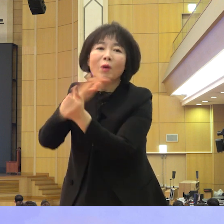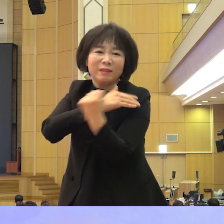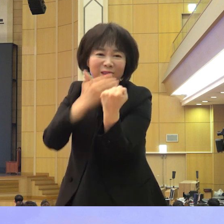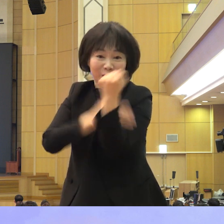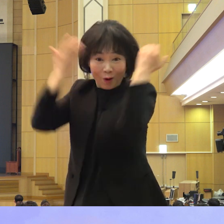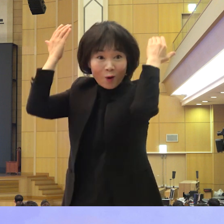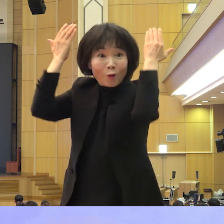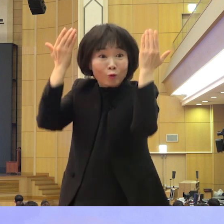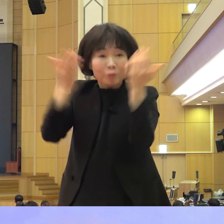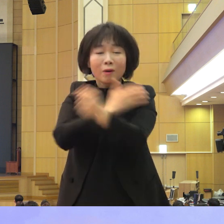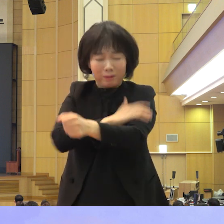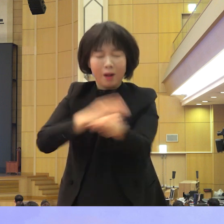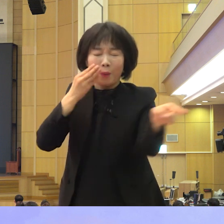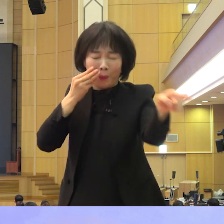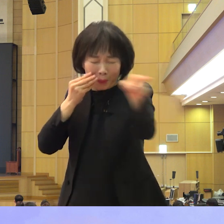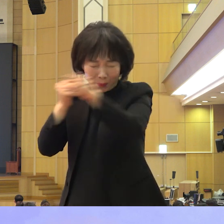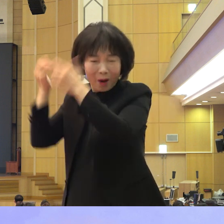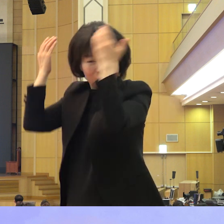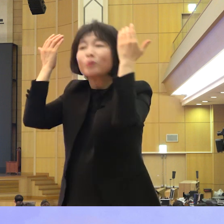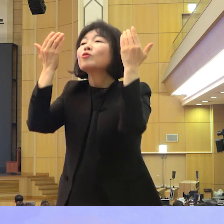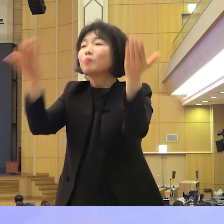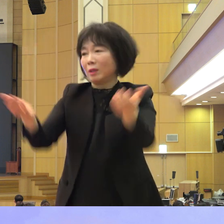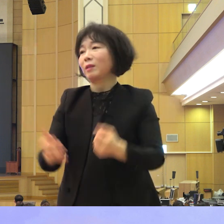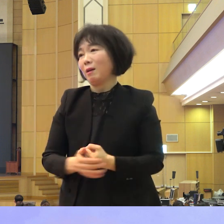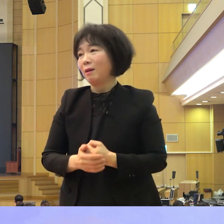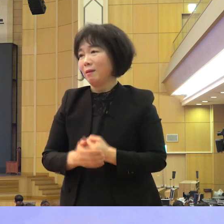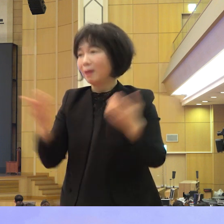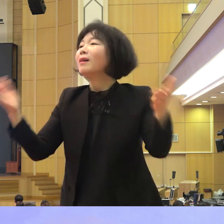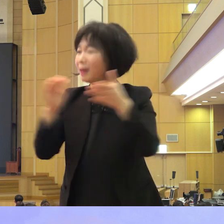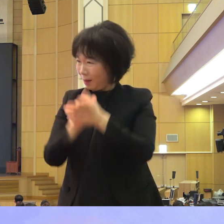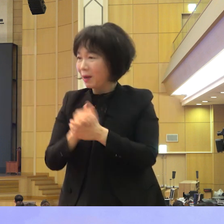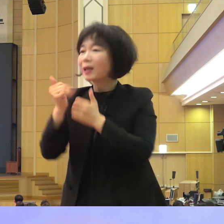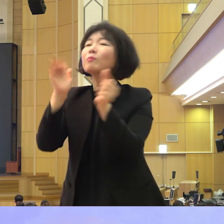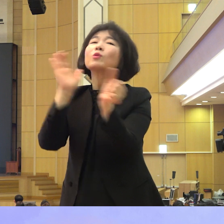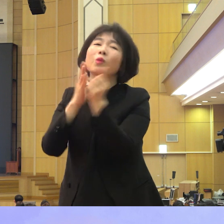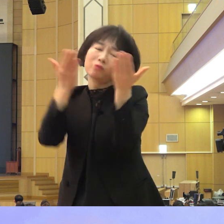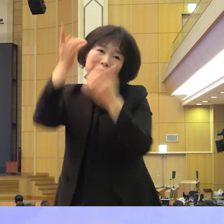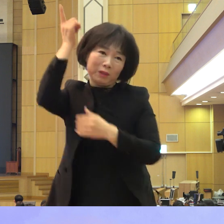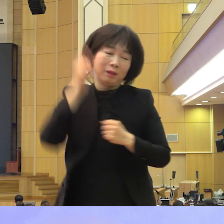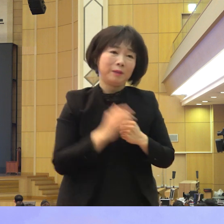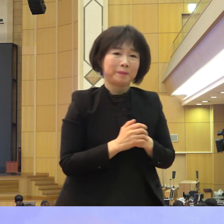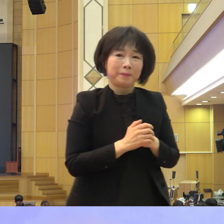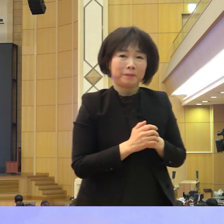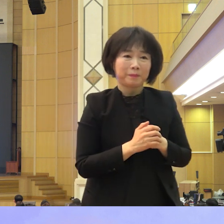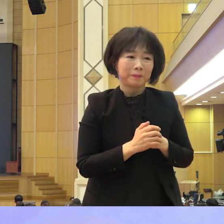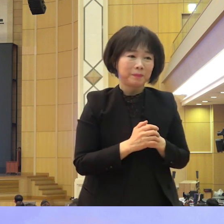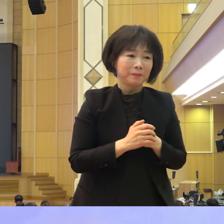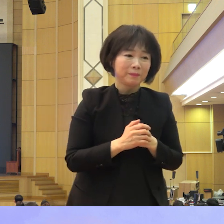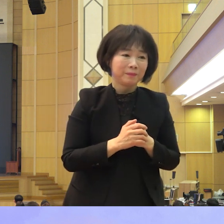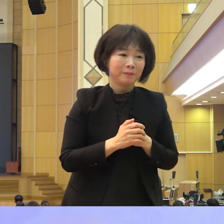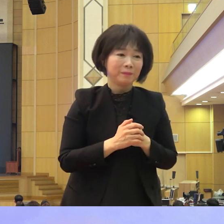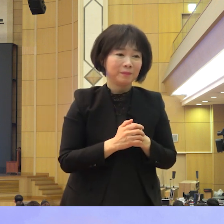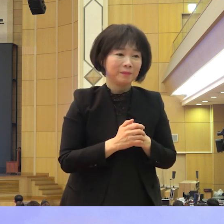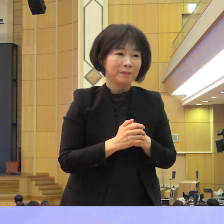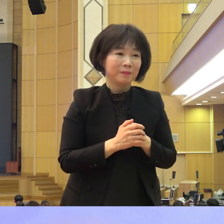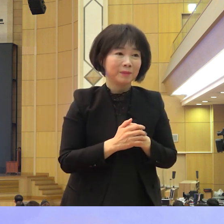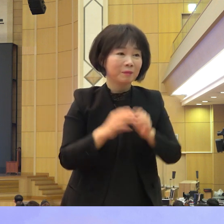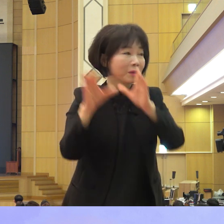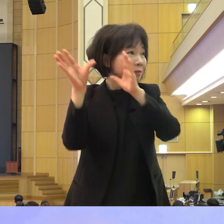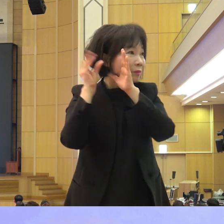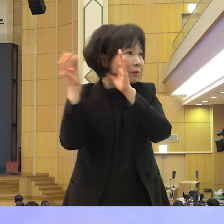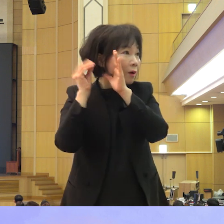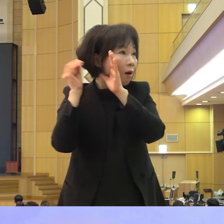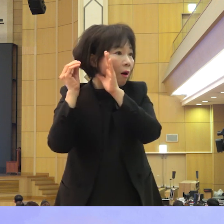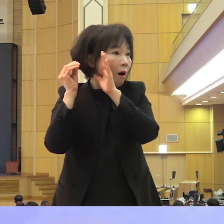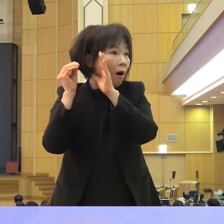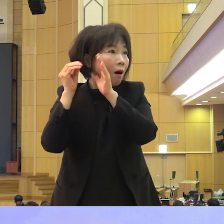주신 자에서 모든 걸 할 수 있는 것이지, 내 마음대로 믿고 내 마음대로 하고 그런 게 아닙니다. 여러분이 말씀을 듣때 뭔가 깨달아진다고 하면 그건